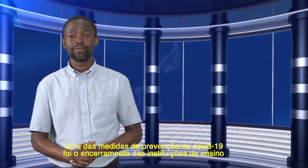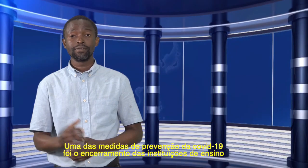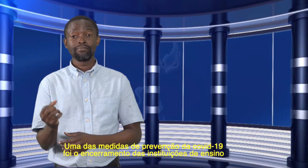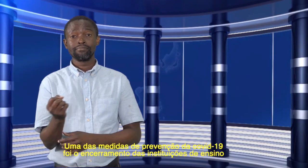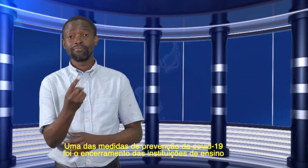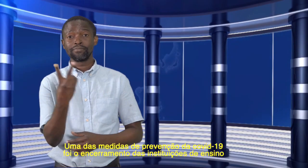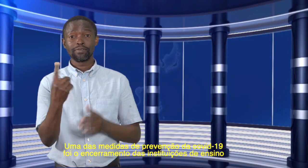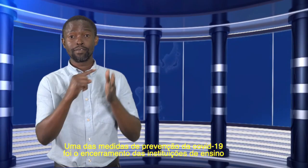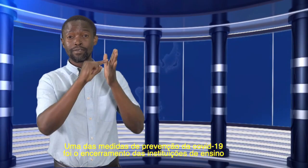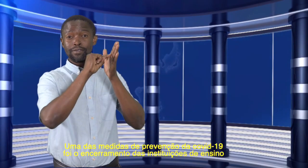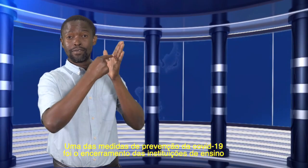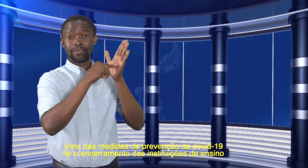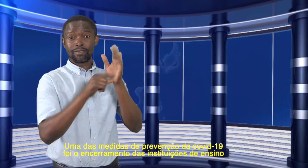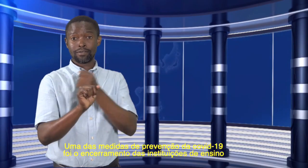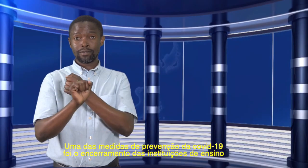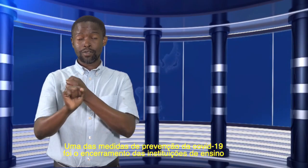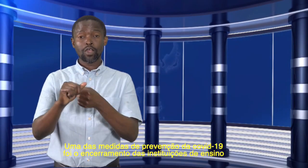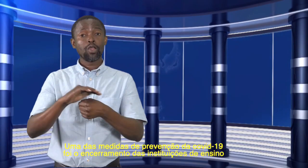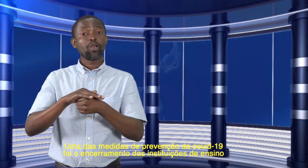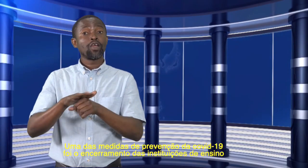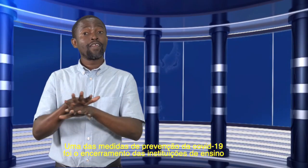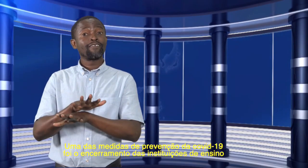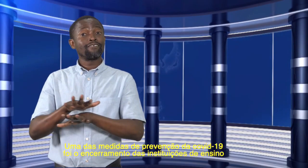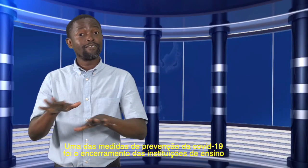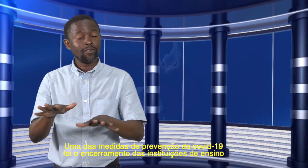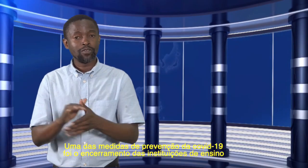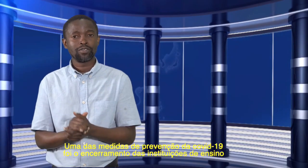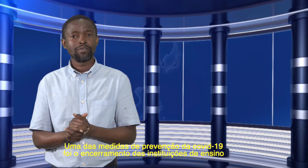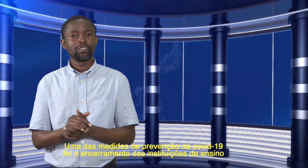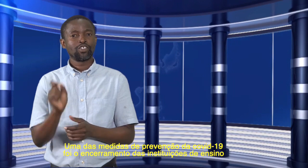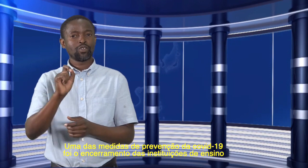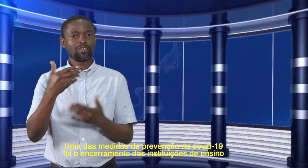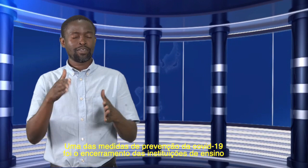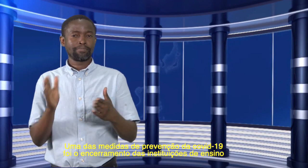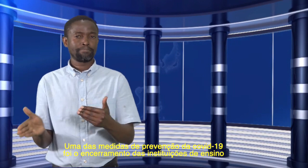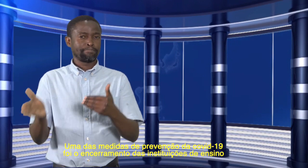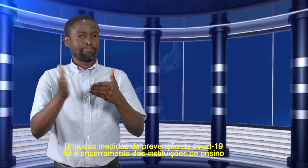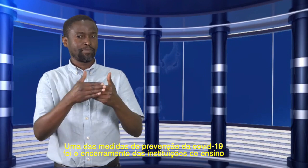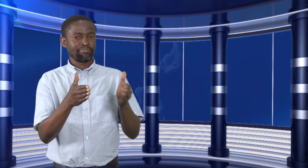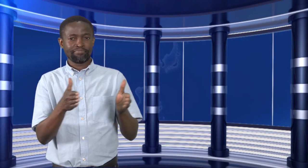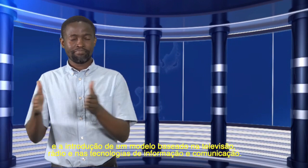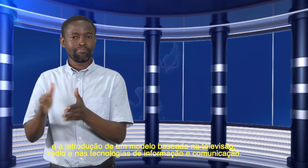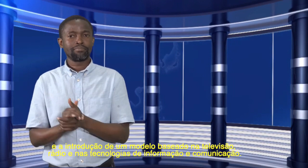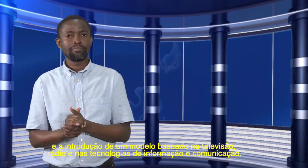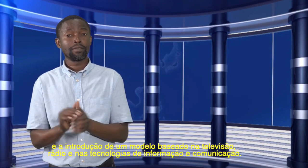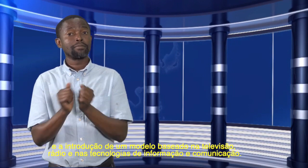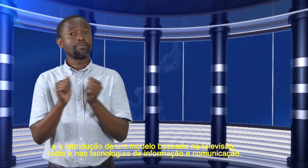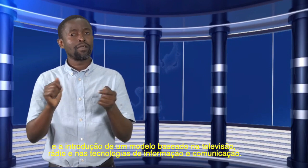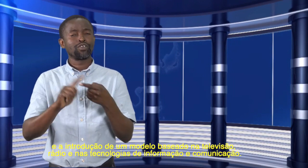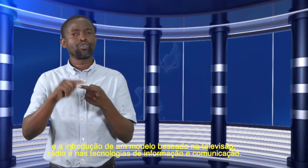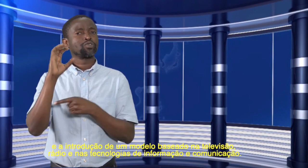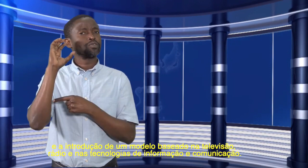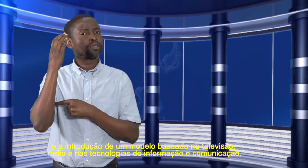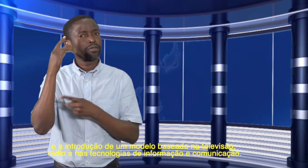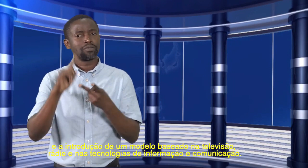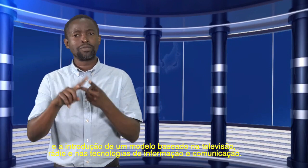Uma das medidas de prevenção da Covid-19 foi o encerramento das instituições de ensino e a introdução de